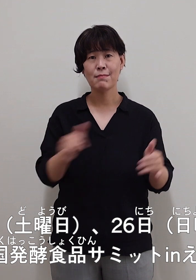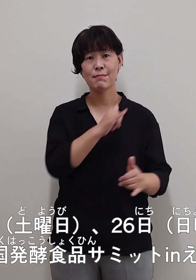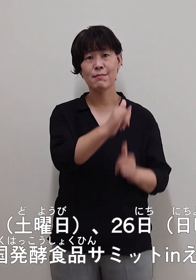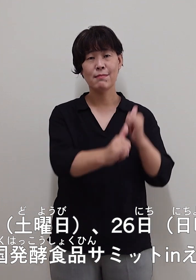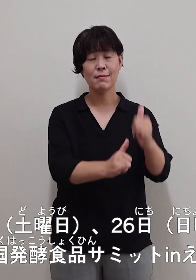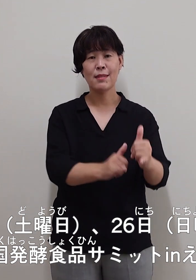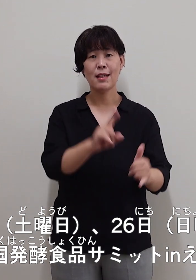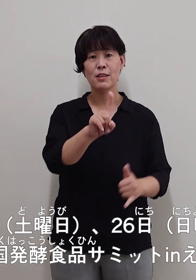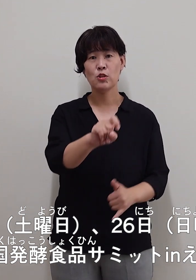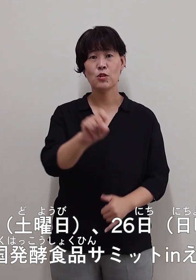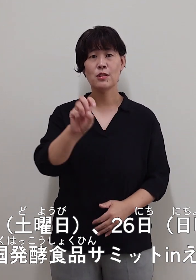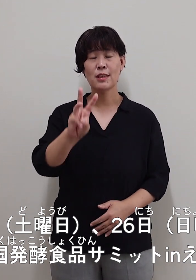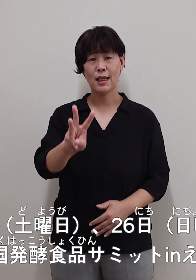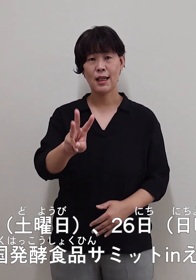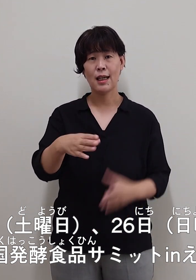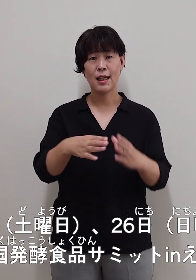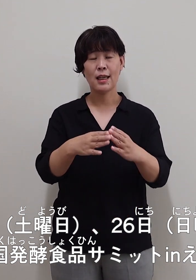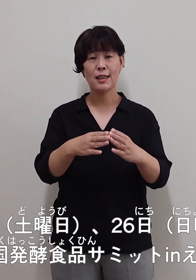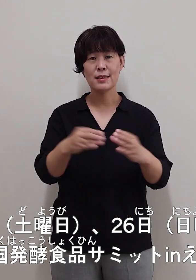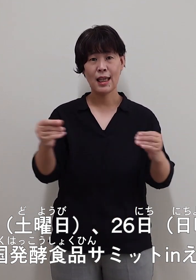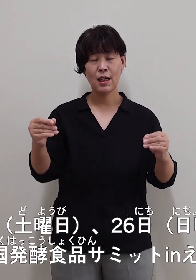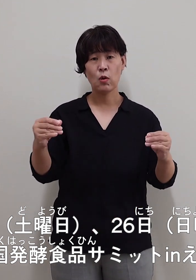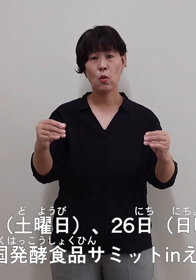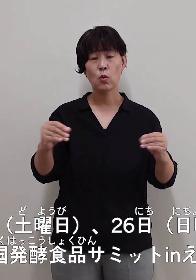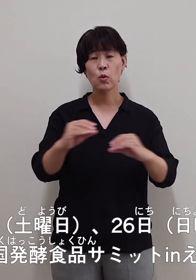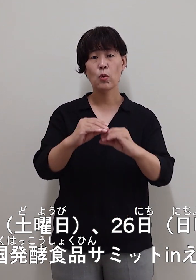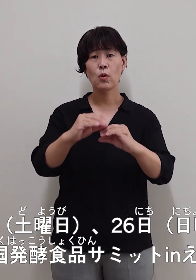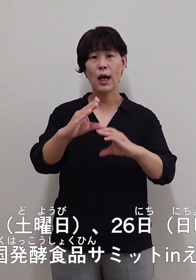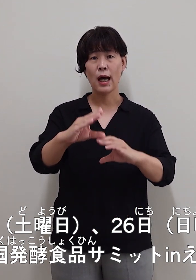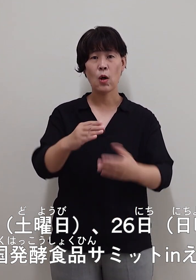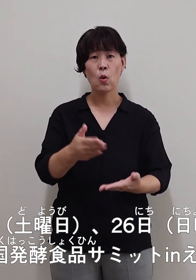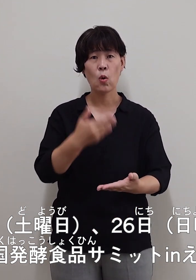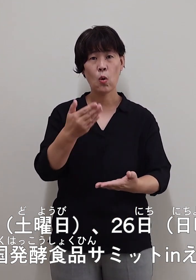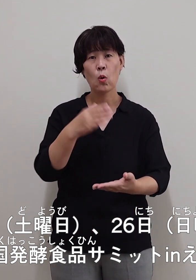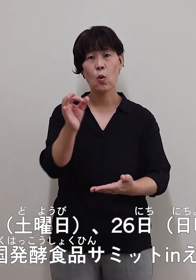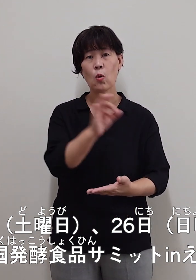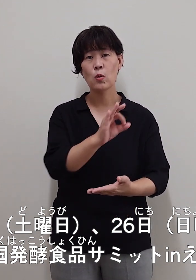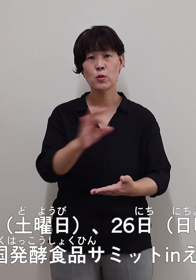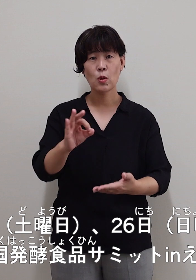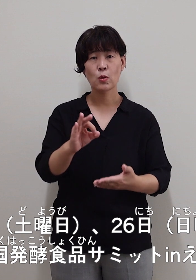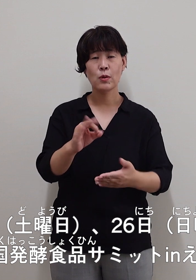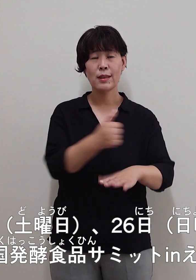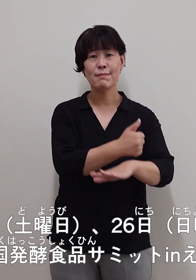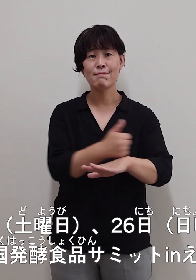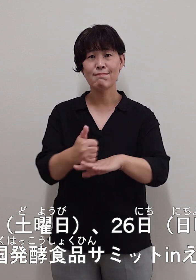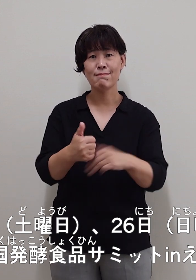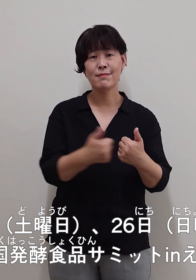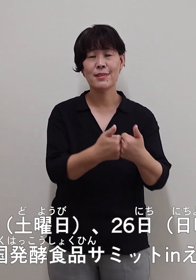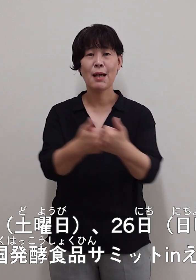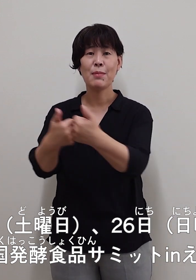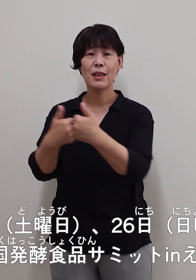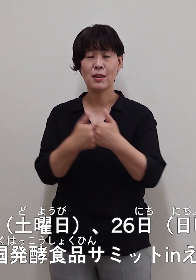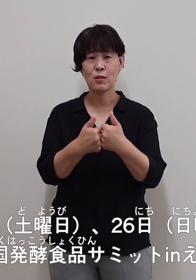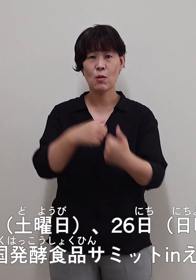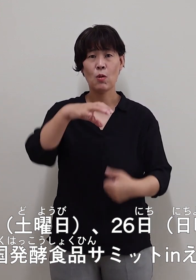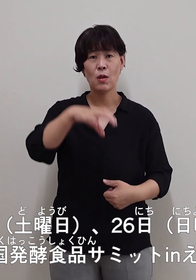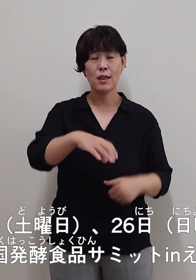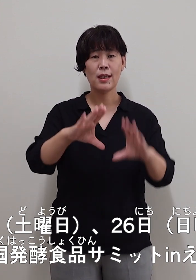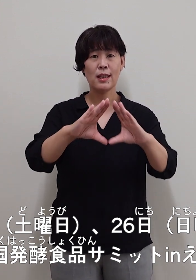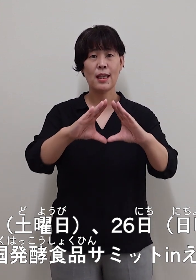回全国発酵食品サミット in 恵那が開催され